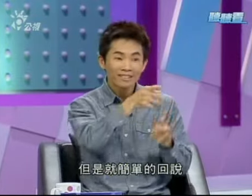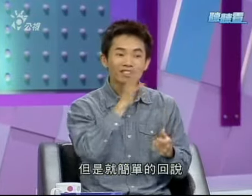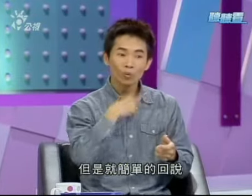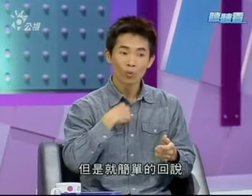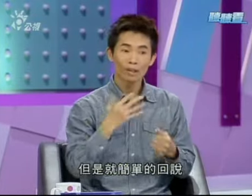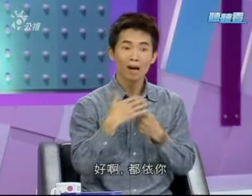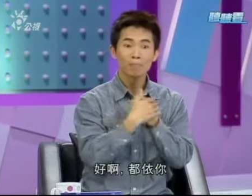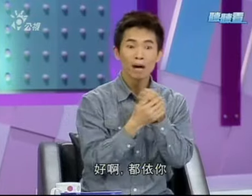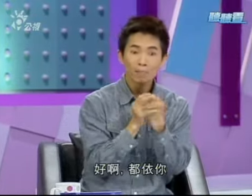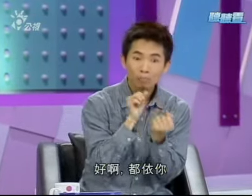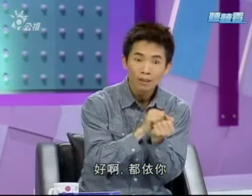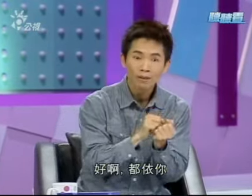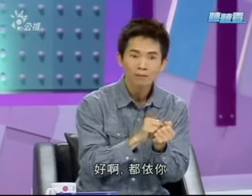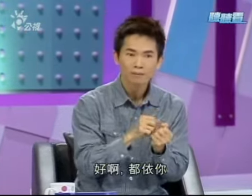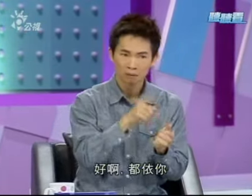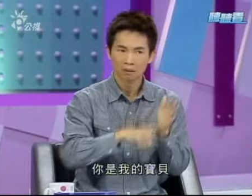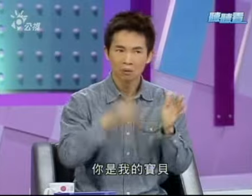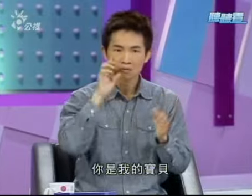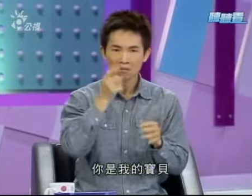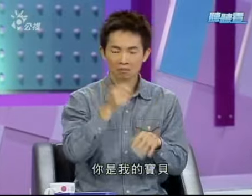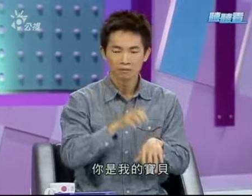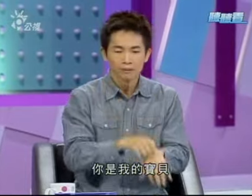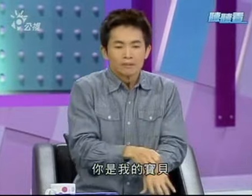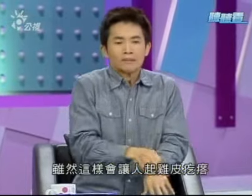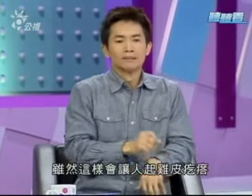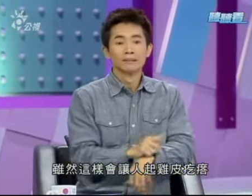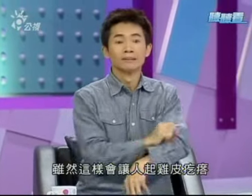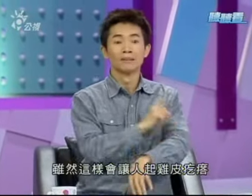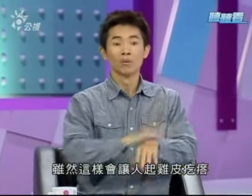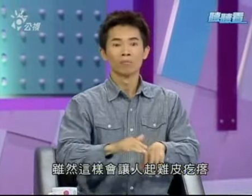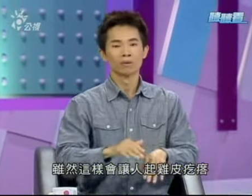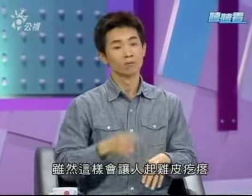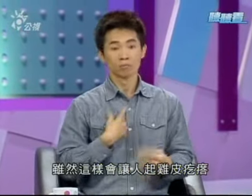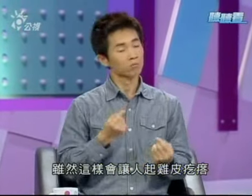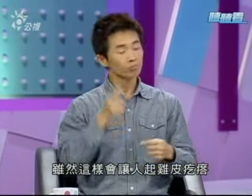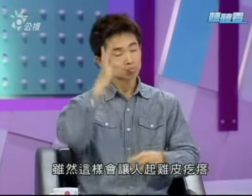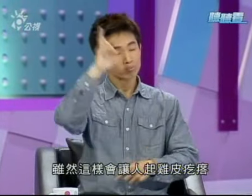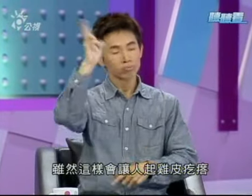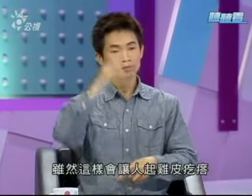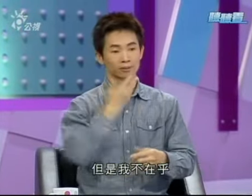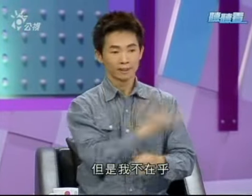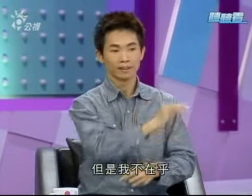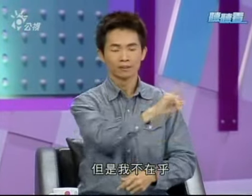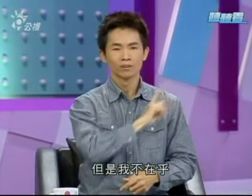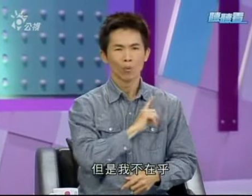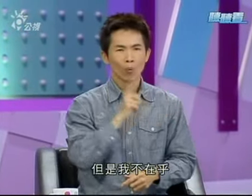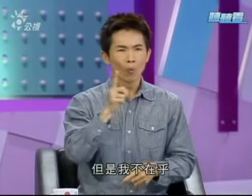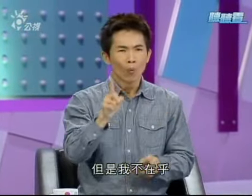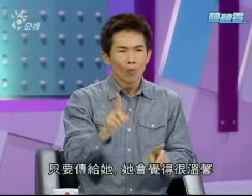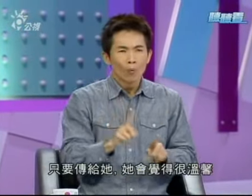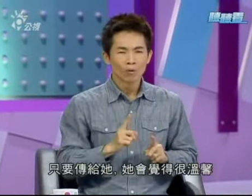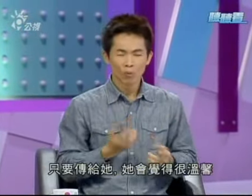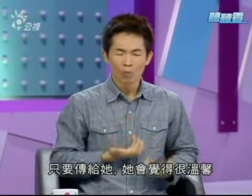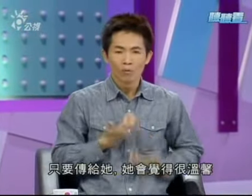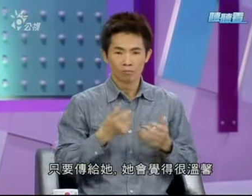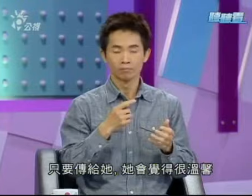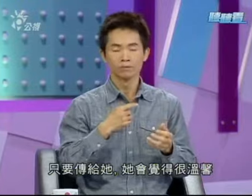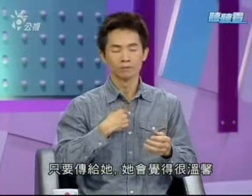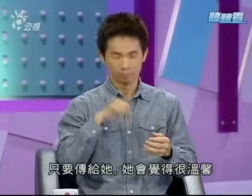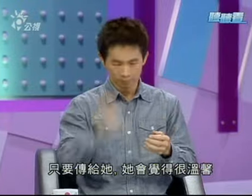回说好啊 都依你你是我的宝贝虽然这样会让人起鸡皮疙瘩但是我不在乎只要传给他他会